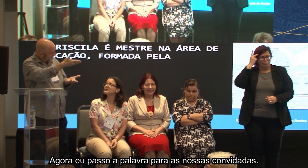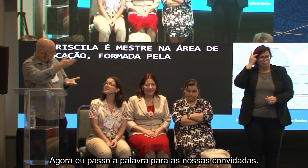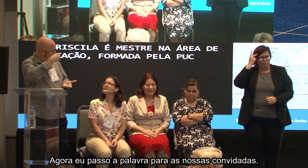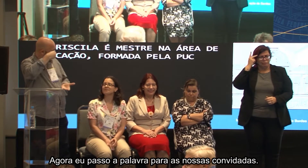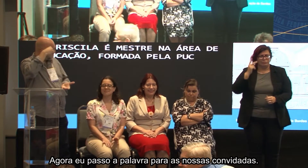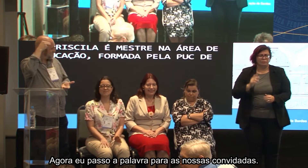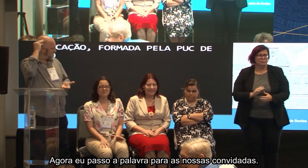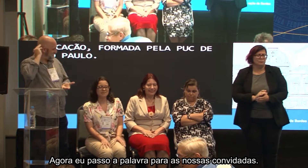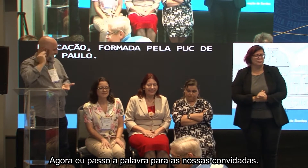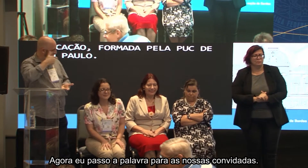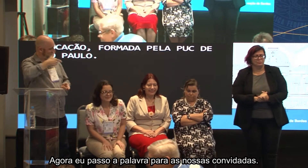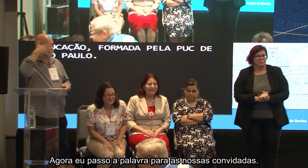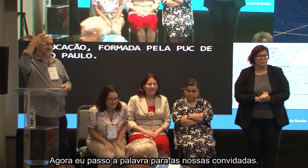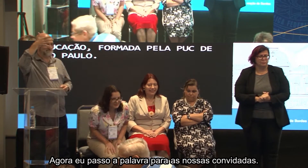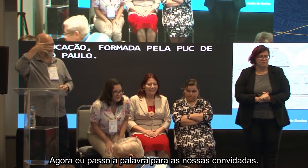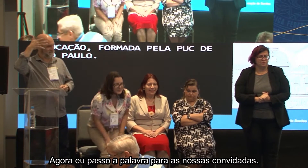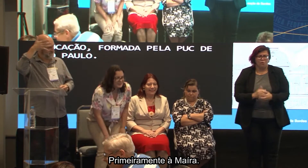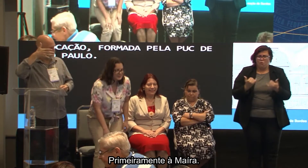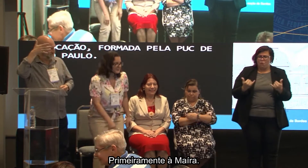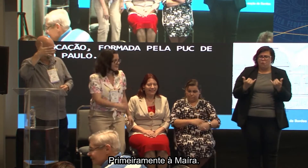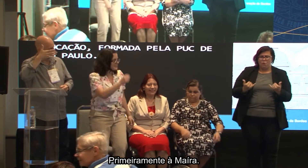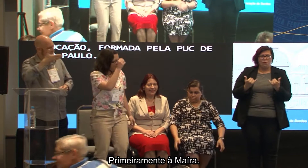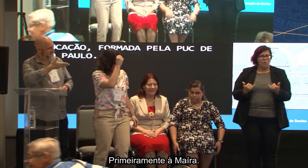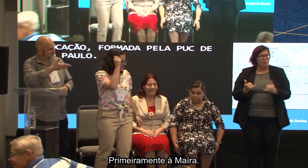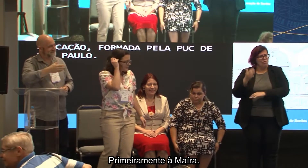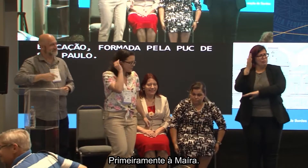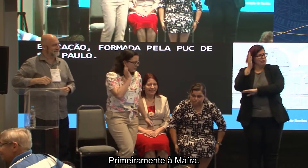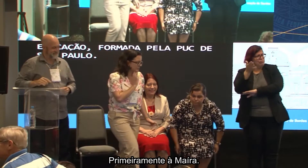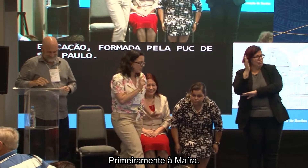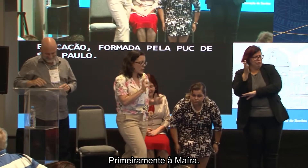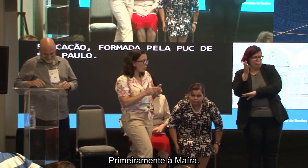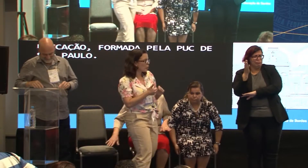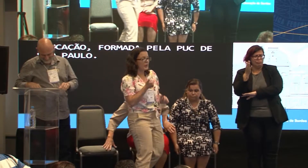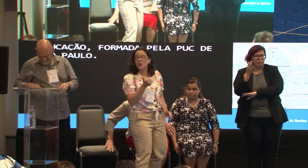Agora eu passo a palavra às nossas convidadas, primeiramente a Maíra.